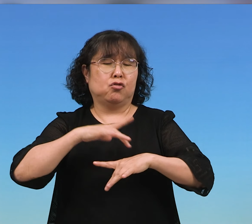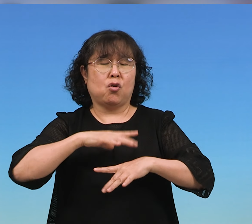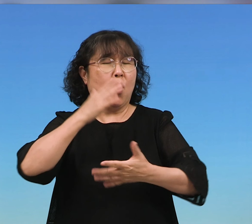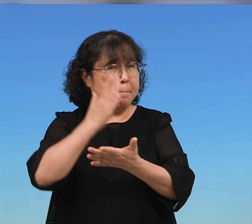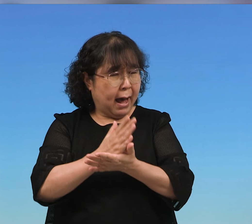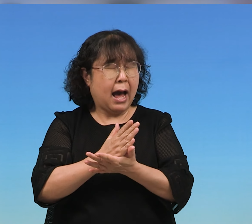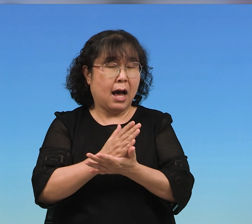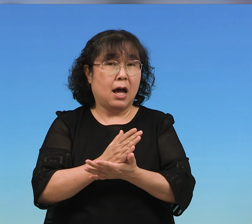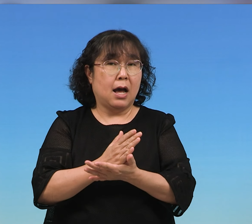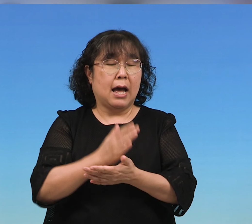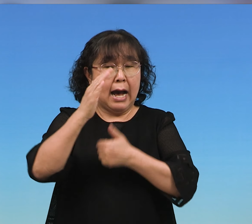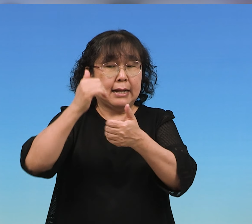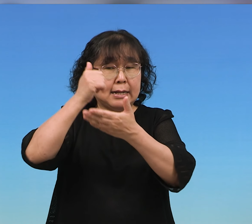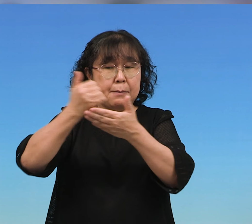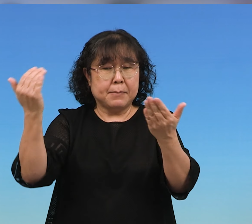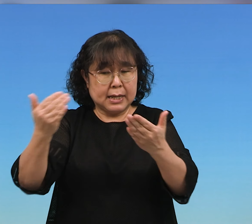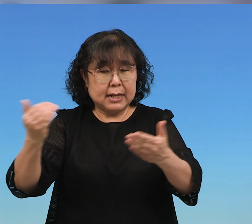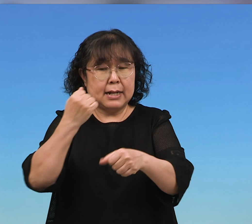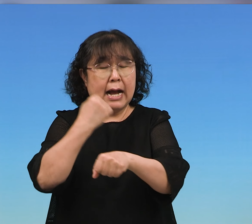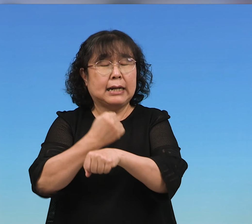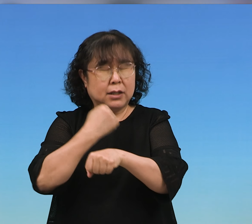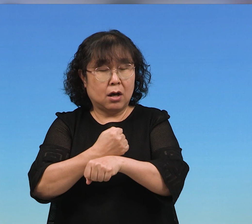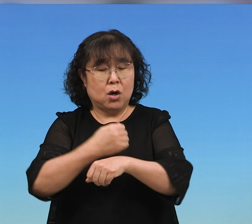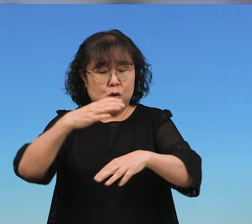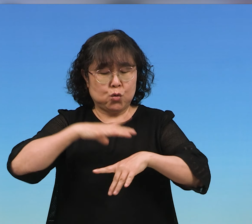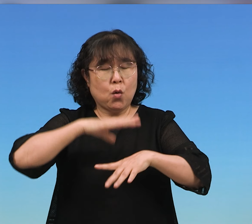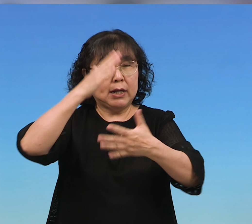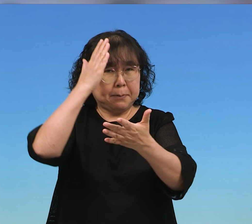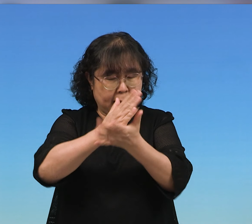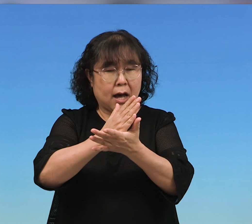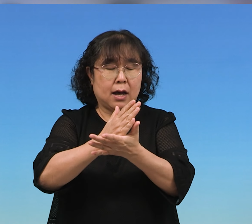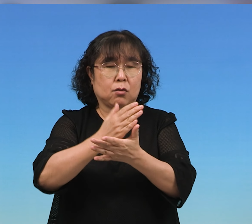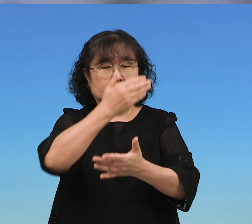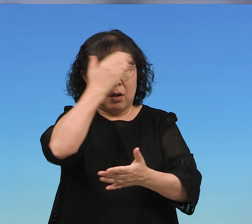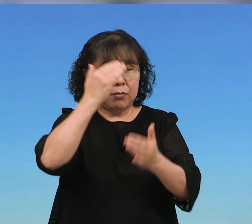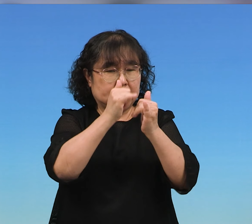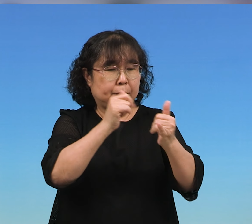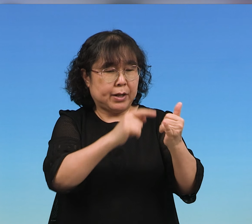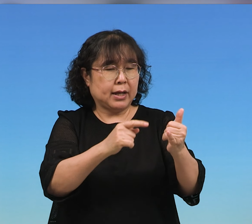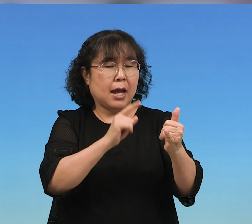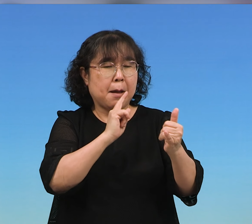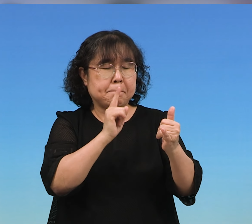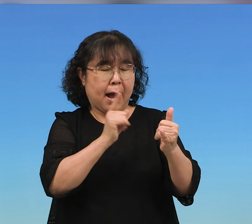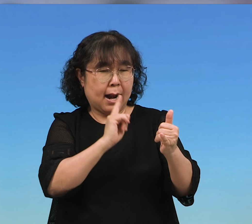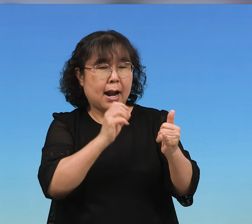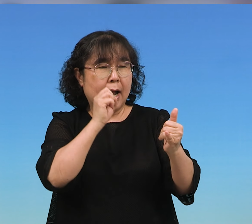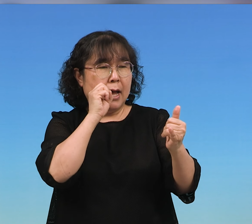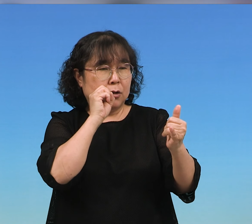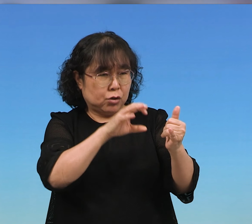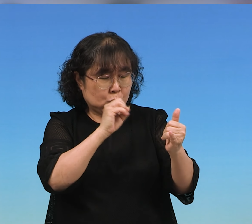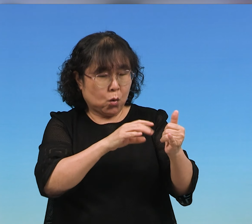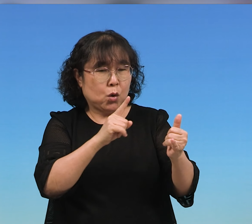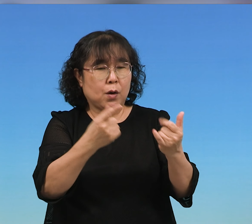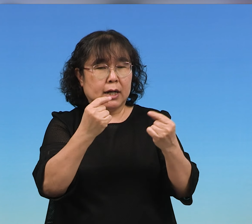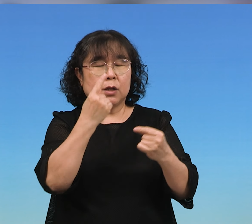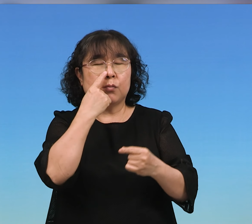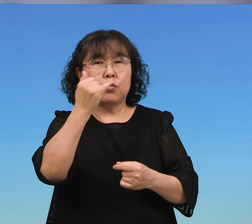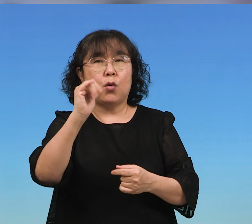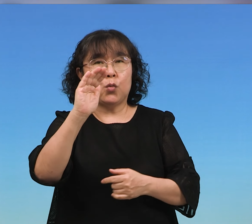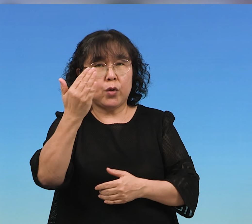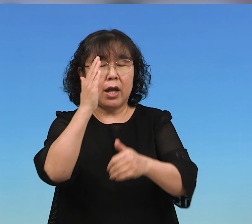지금 전신마비로 누워있다고 끝 아니다. 하나님 일하신다. 일어날 수 있다. 두려워하지 마라. 이런 부모님